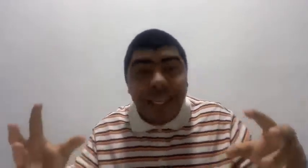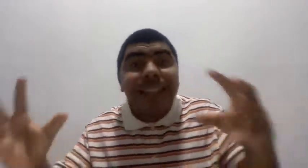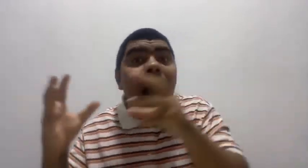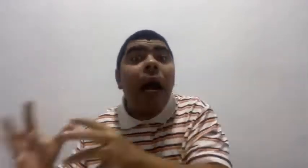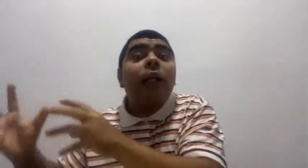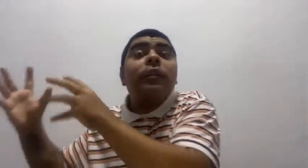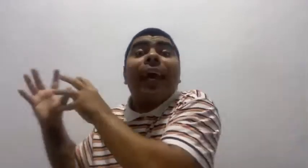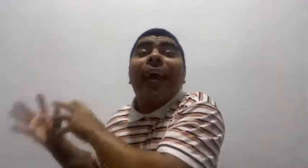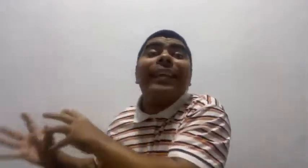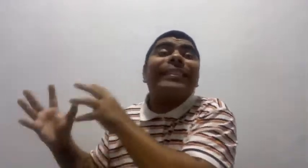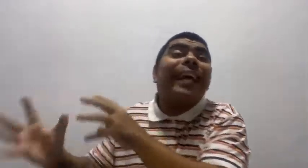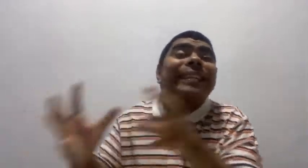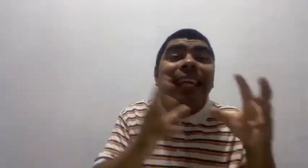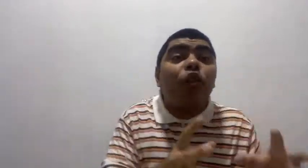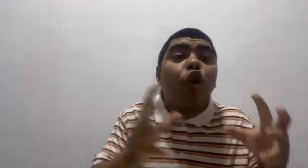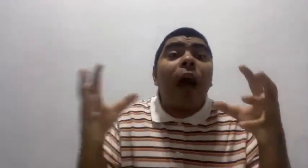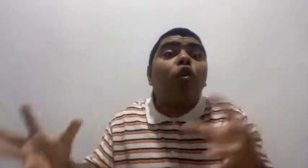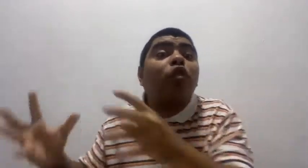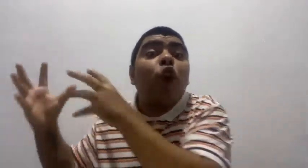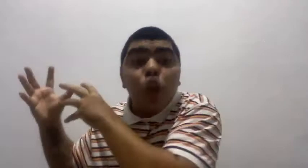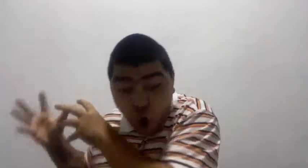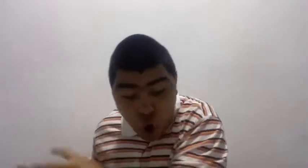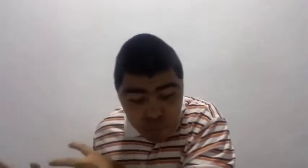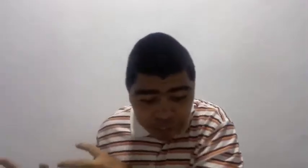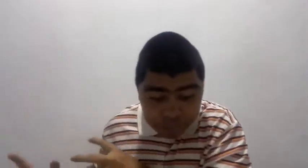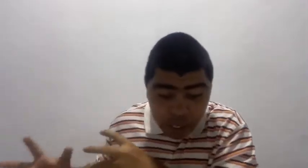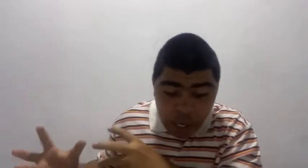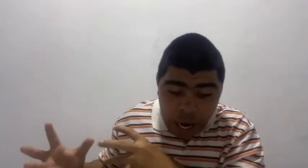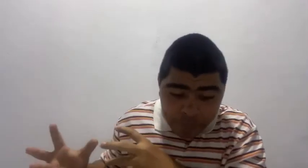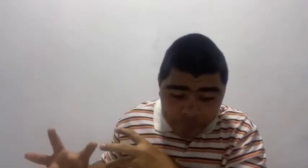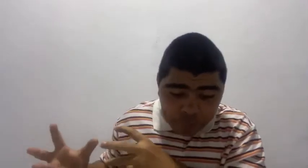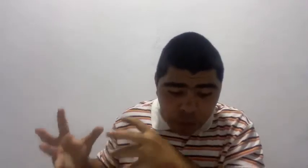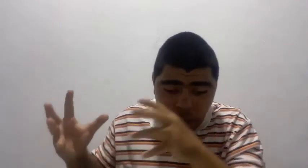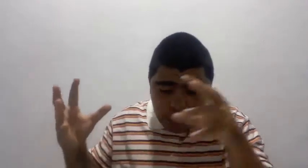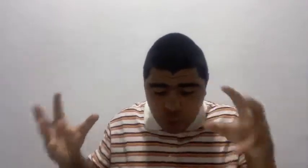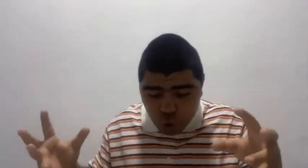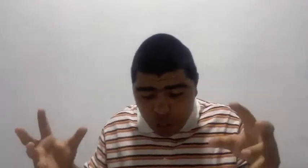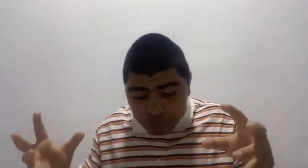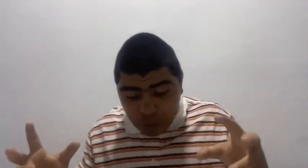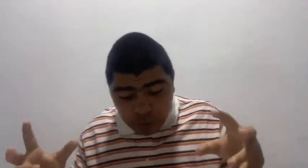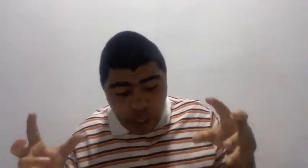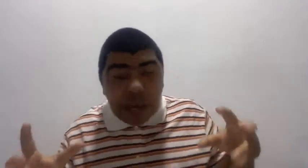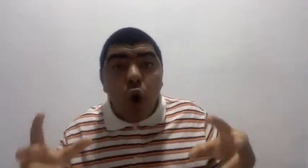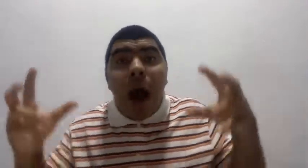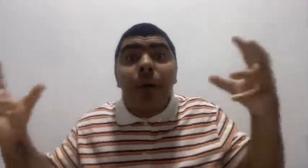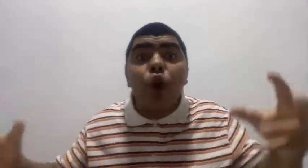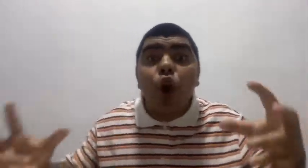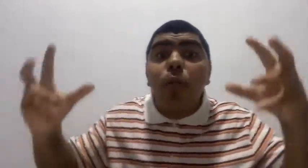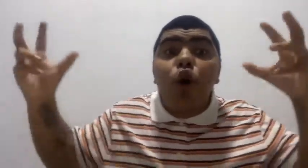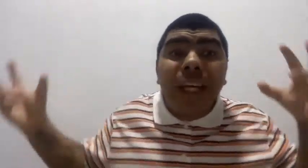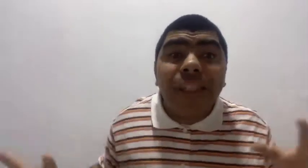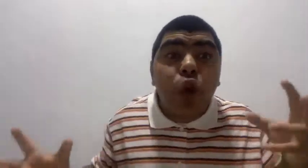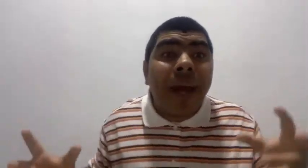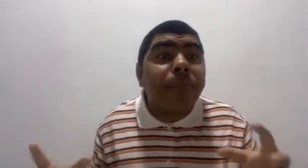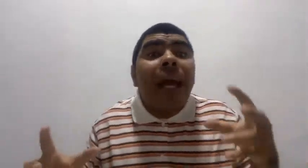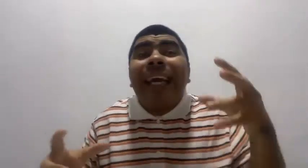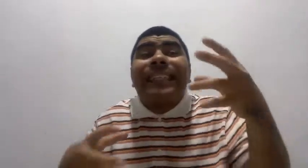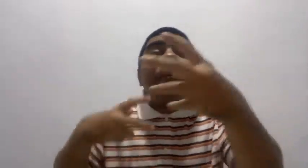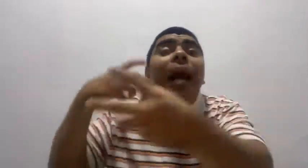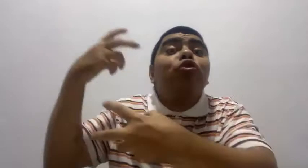ya dejé de ser niño y ahora soy hombre. Amén, aleluya. Ya no hablo como niño, ¿ves? Está hablando